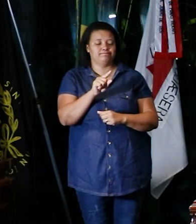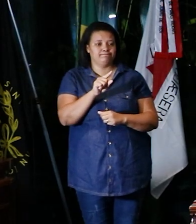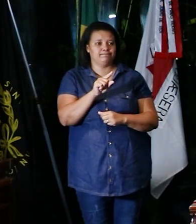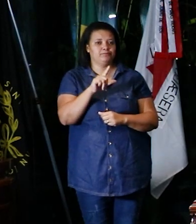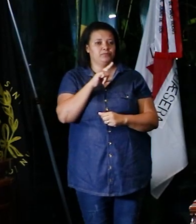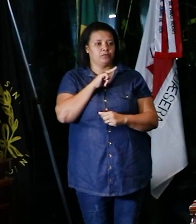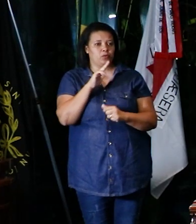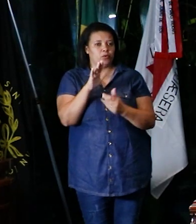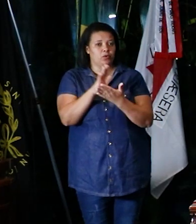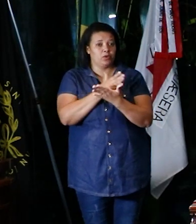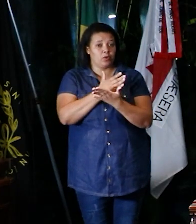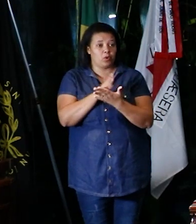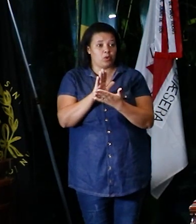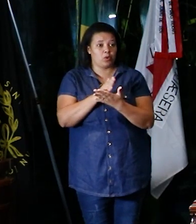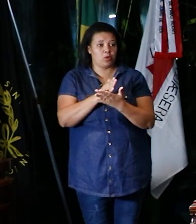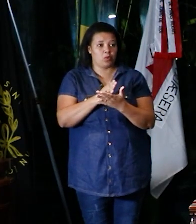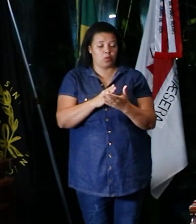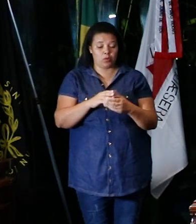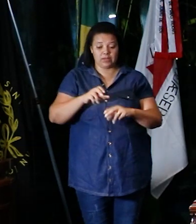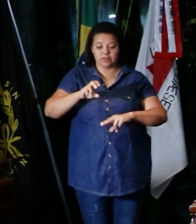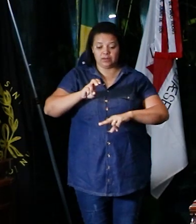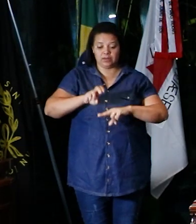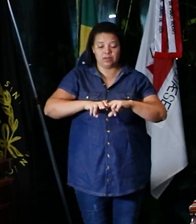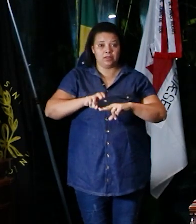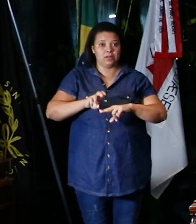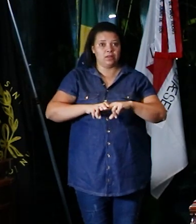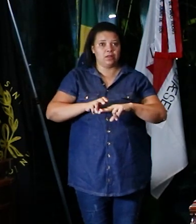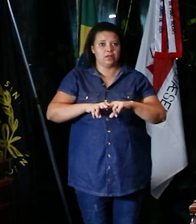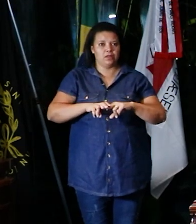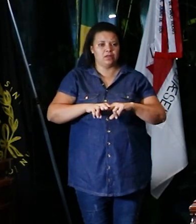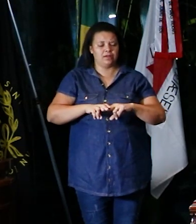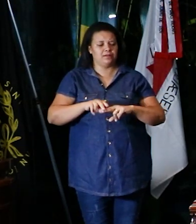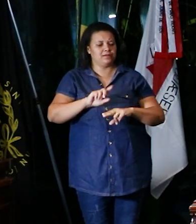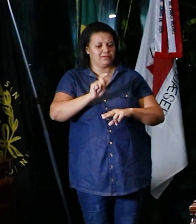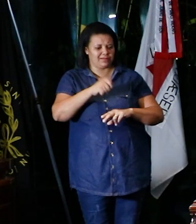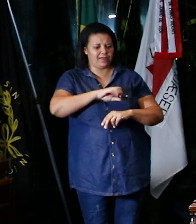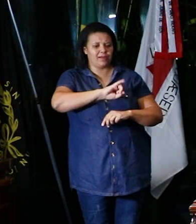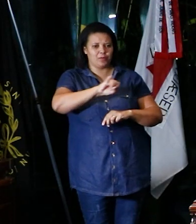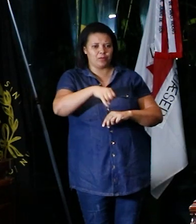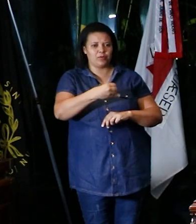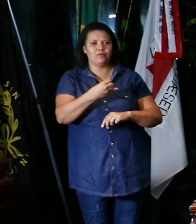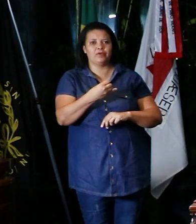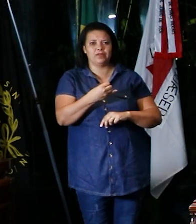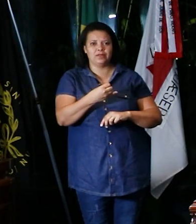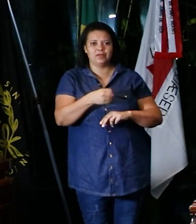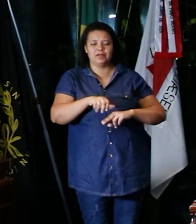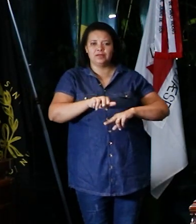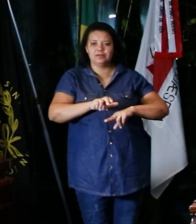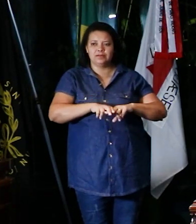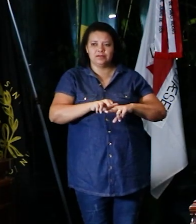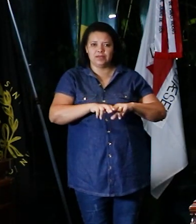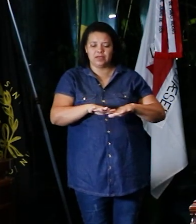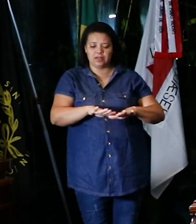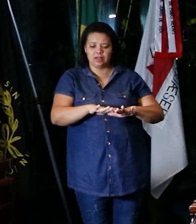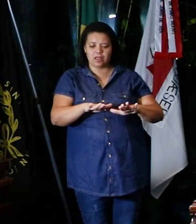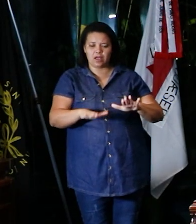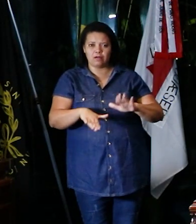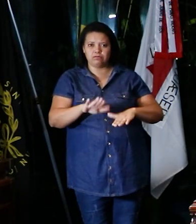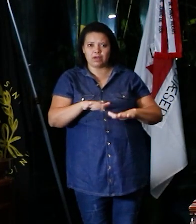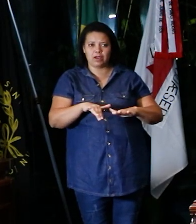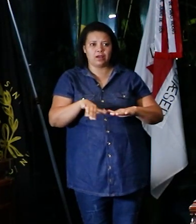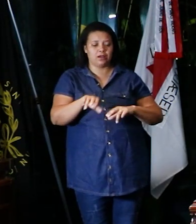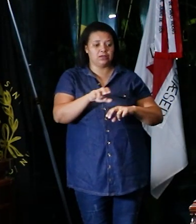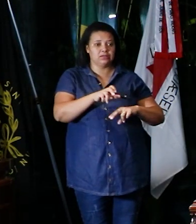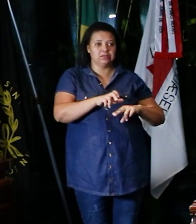esses alguns tambores e cadeiras, bem podiam ser aproveitados para assento de amadores